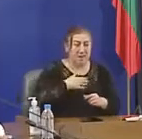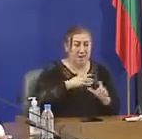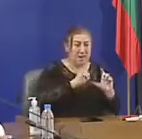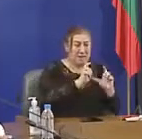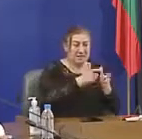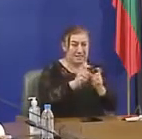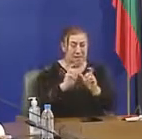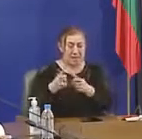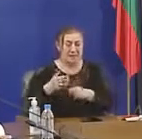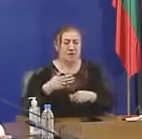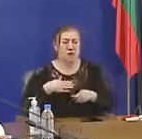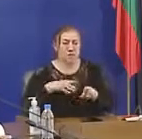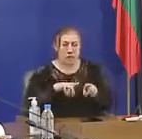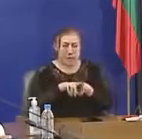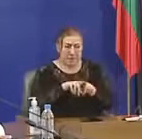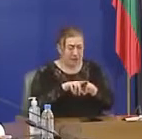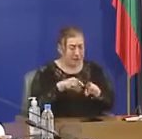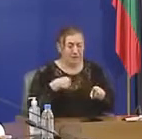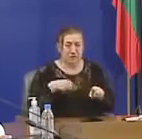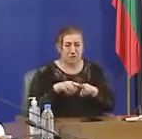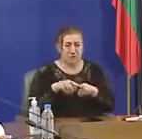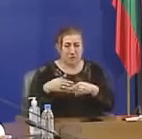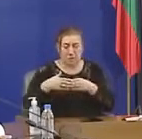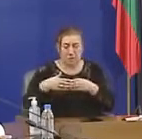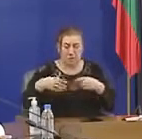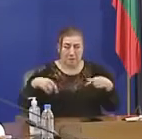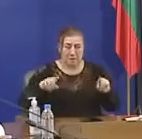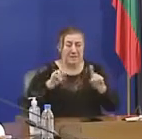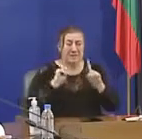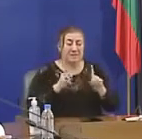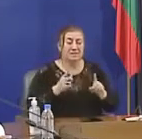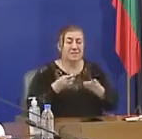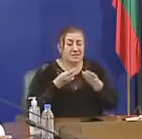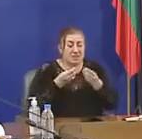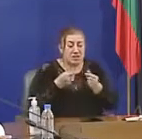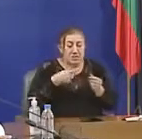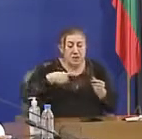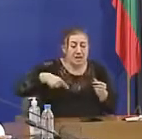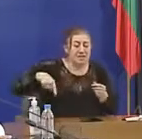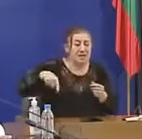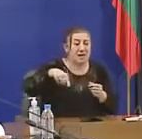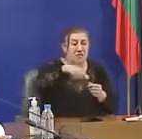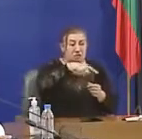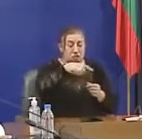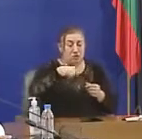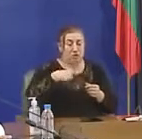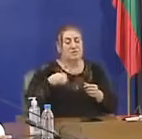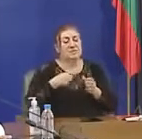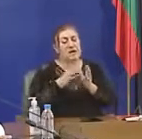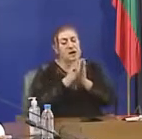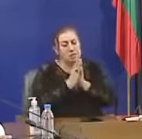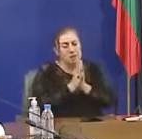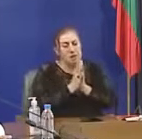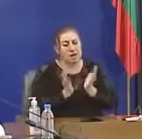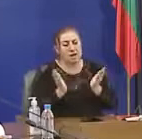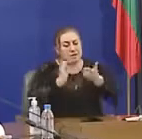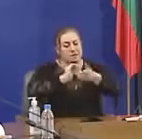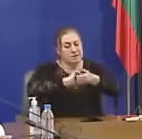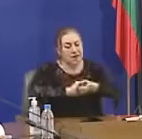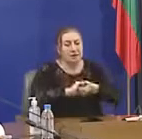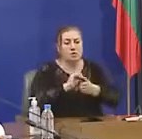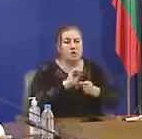сме загрижени не само за себе си, но и за всички около нас. Затова апелът ни е, нека да се преборим заедно с